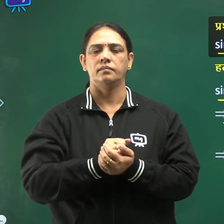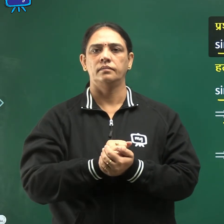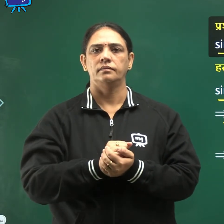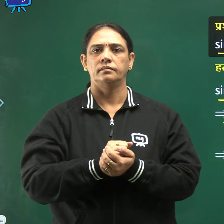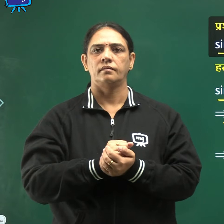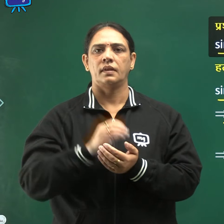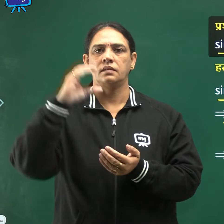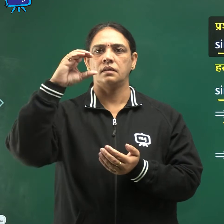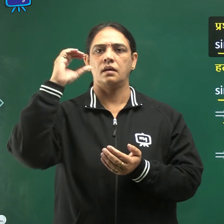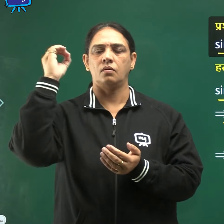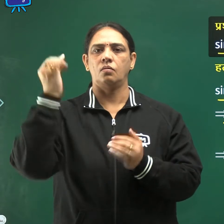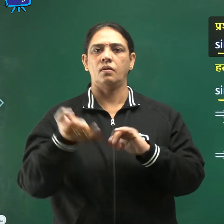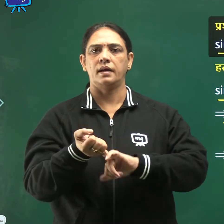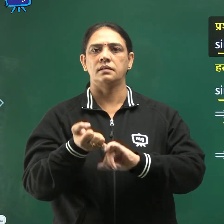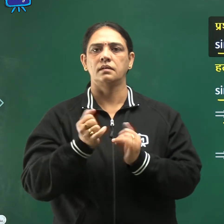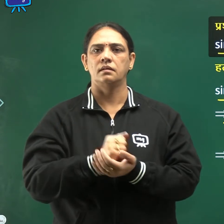कॉस